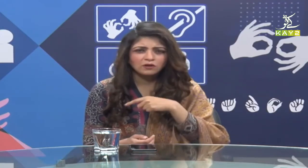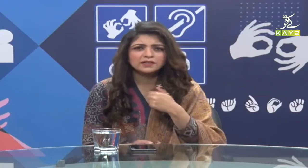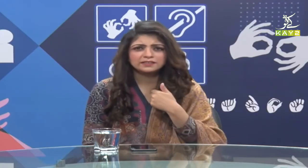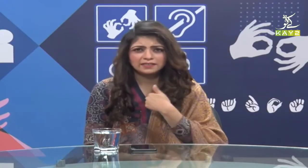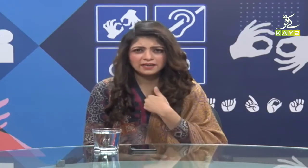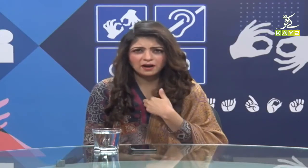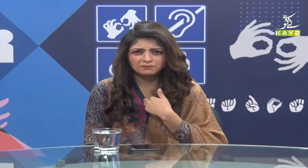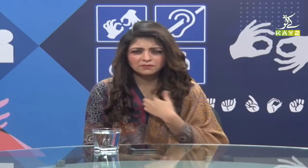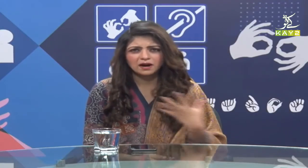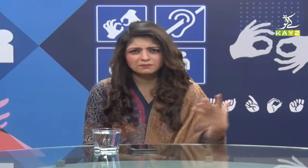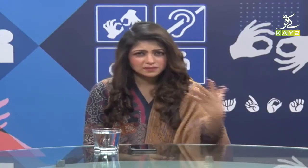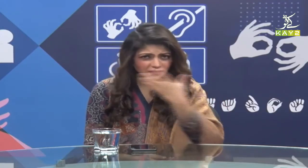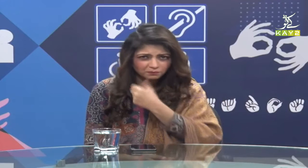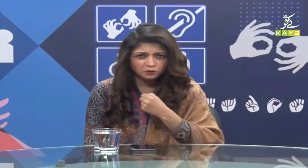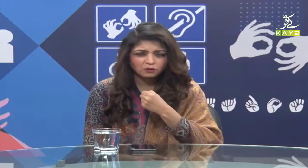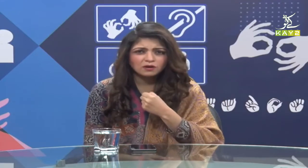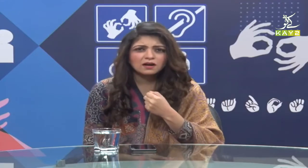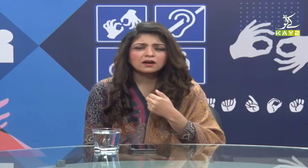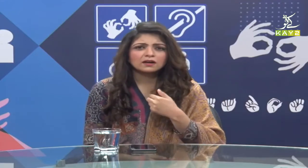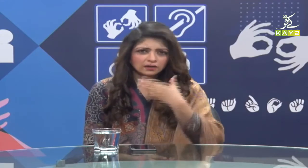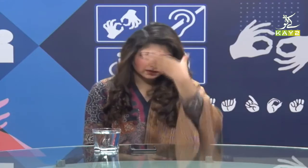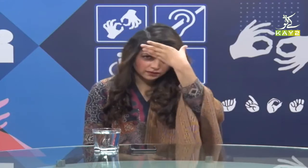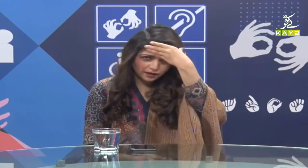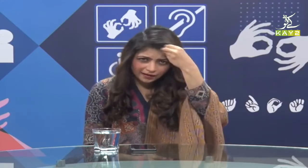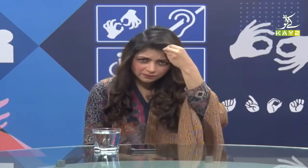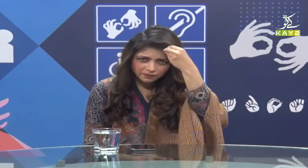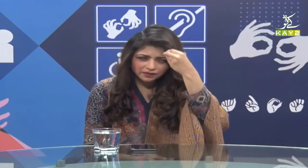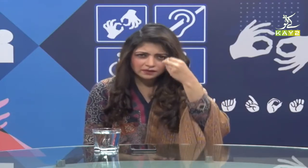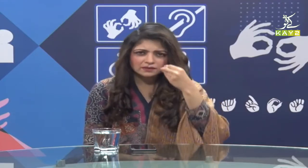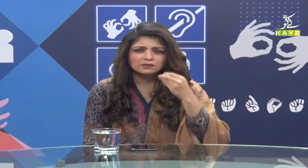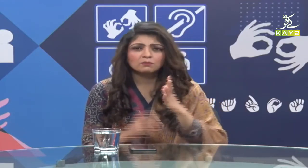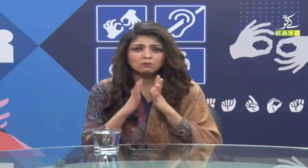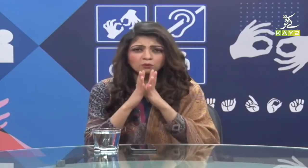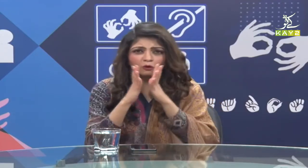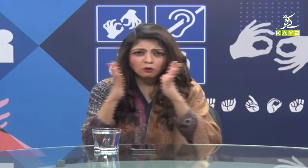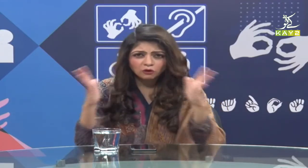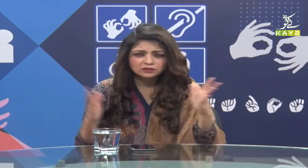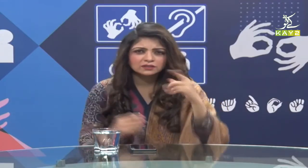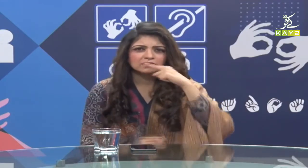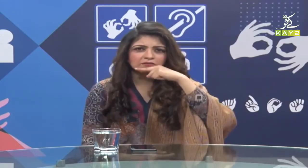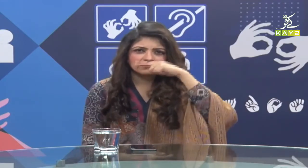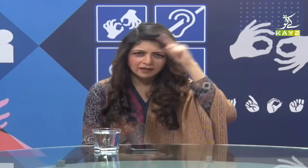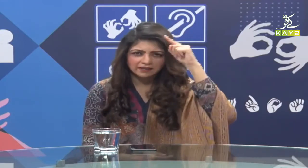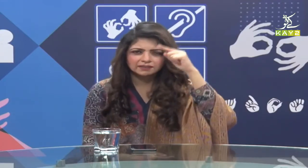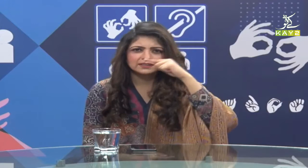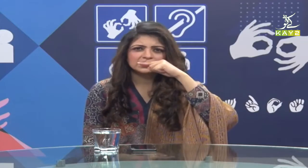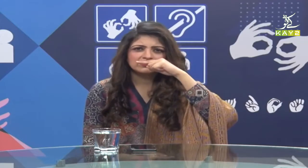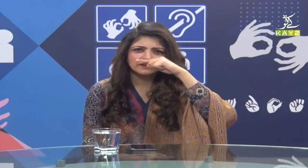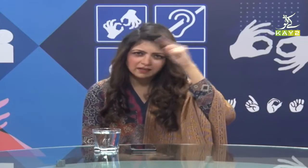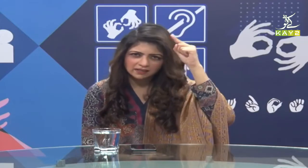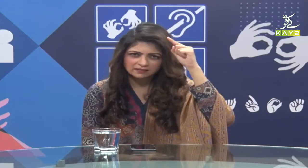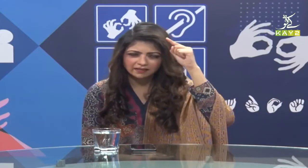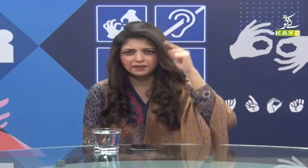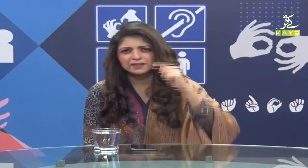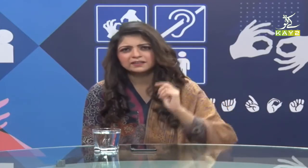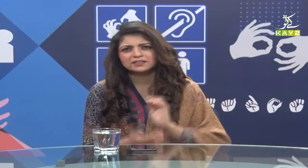सबको ये हम सबको कायद पे बहुत फ़ख्र, ये